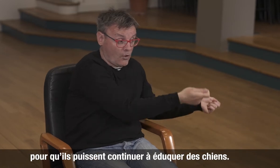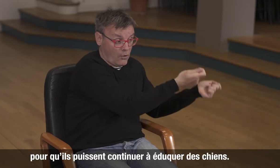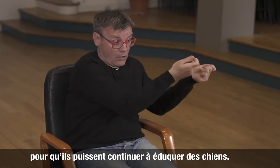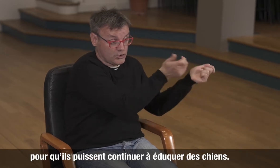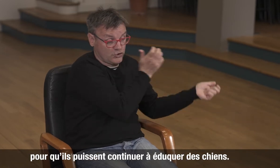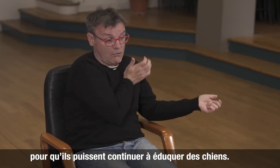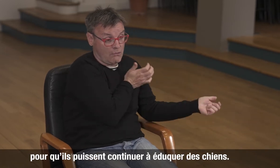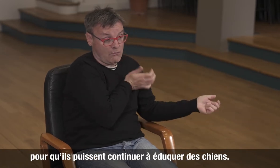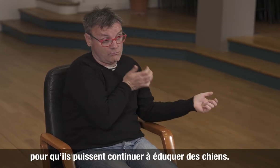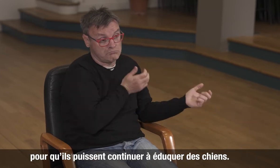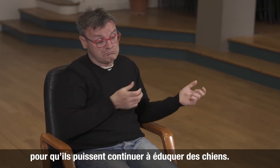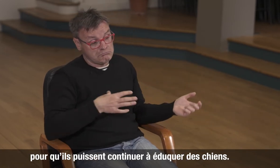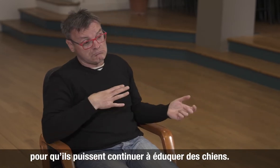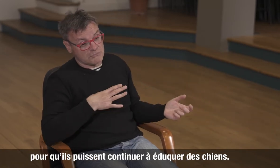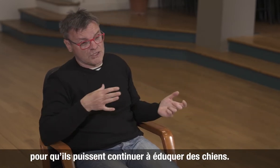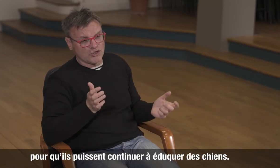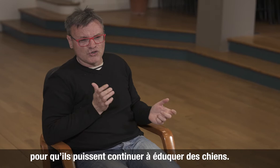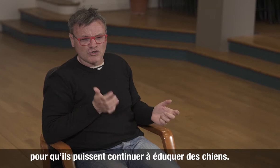Pour qu'ils puissent continuer à éduquer des chiens.